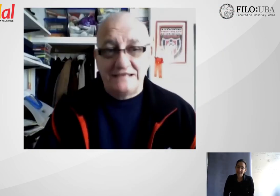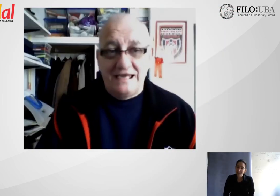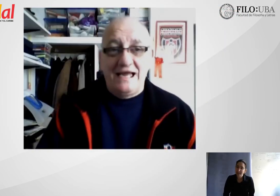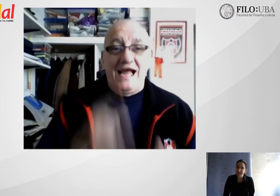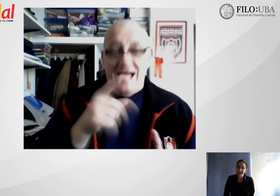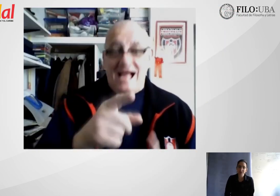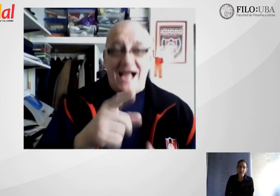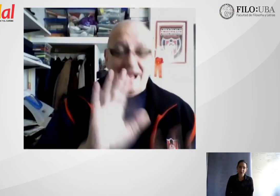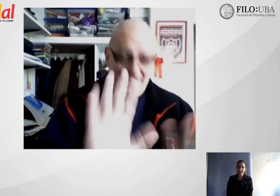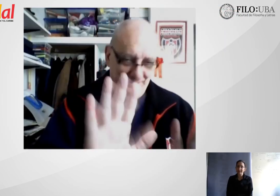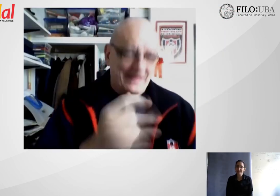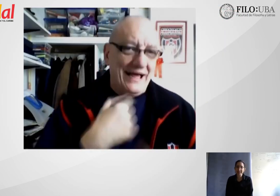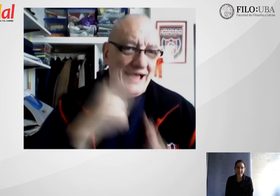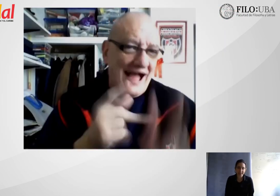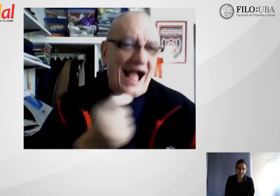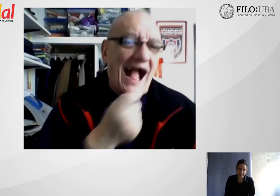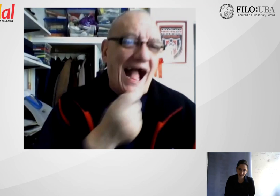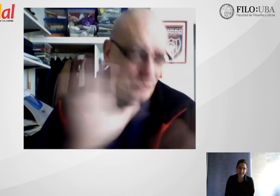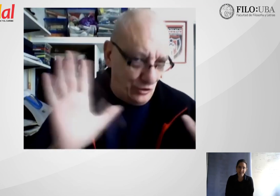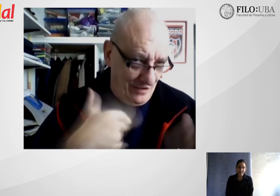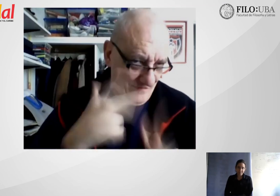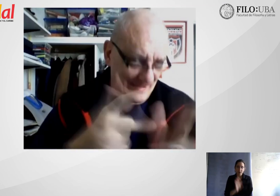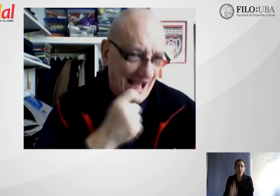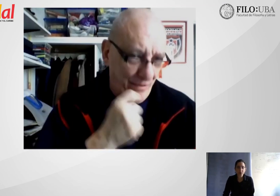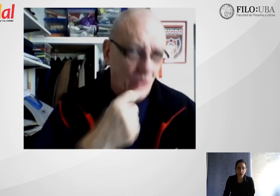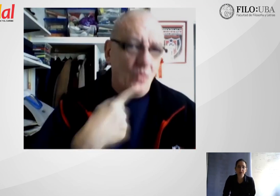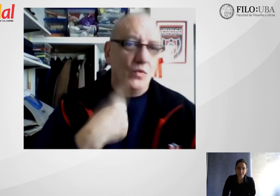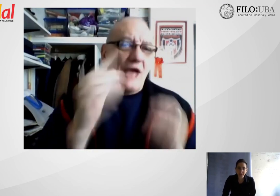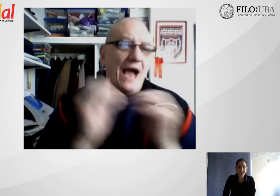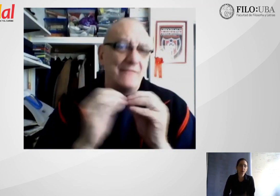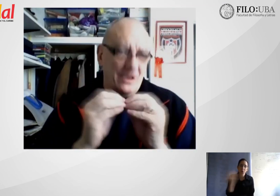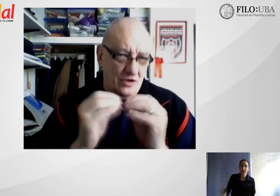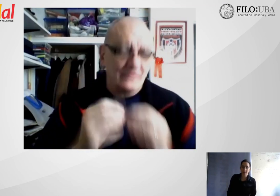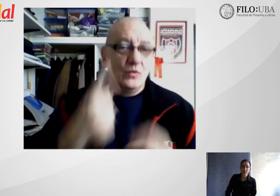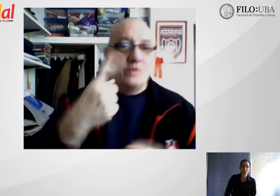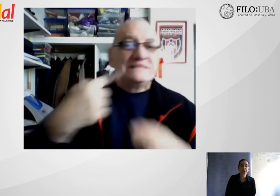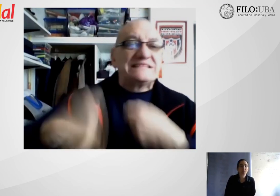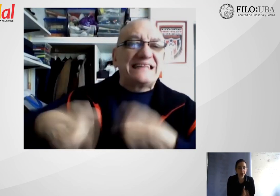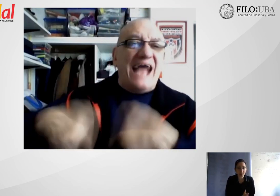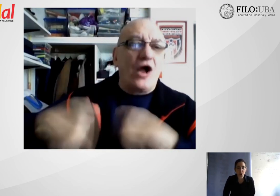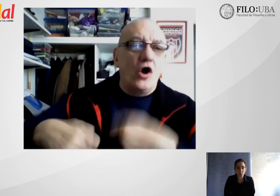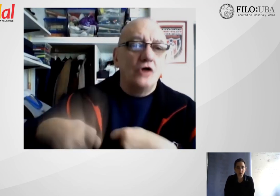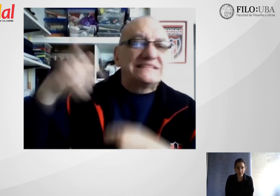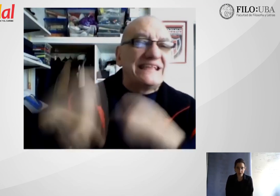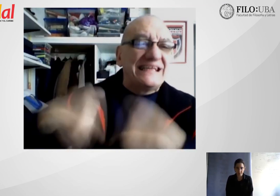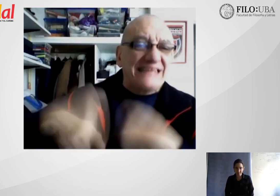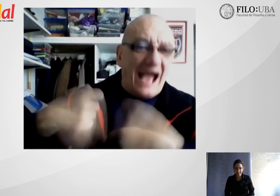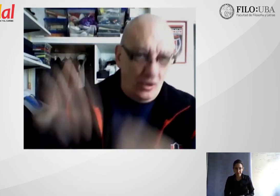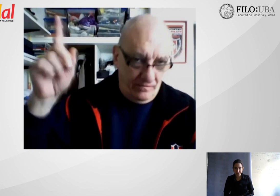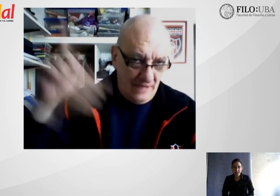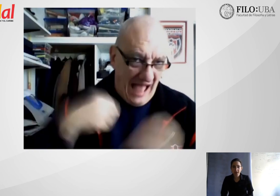La verdad que qué situaciones difíciles esas. Te cuento algo. Te cuento un ejemplo sobre este tema. Por ejemplo, un